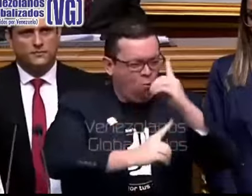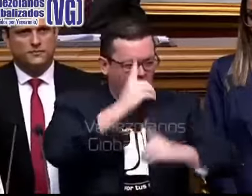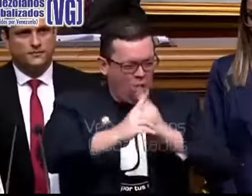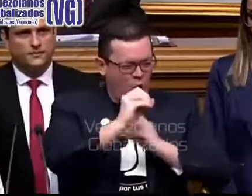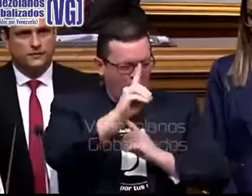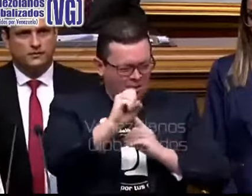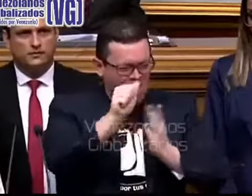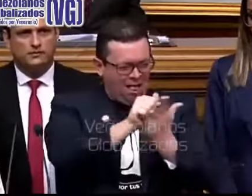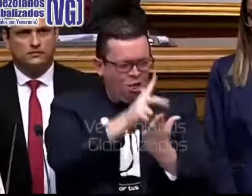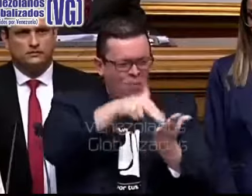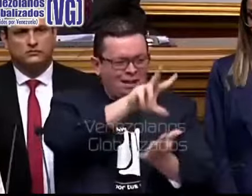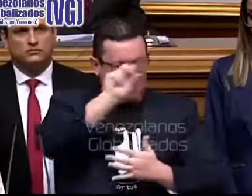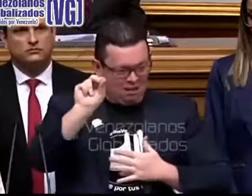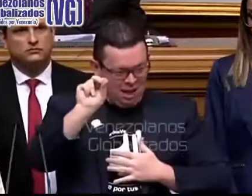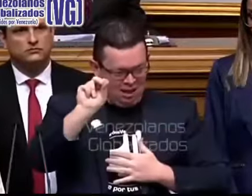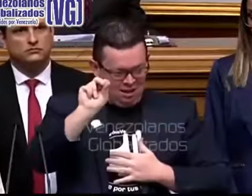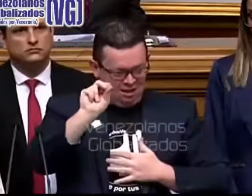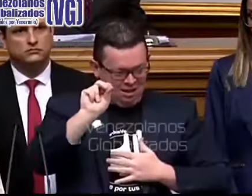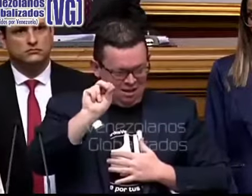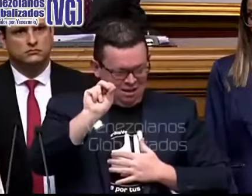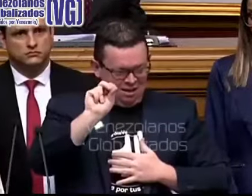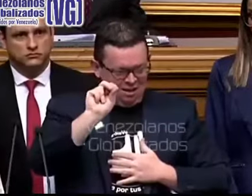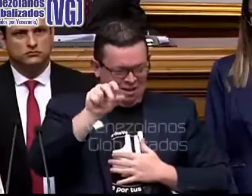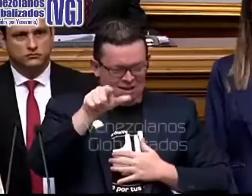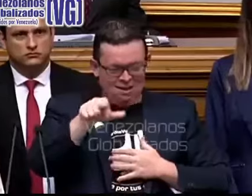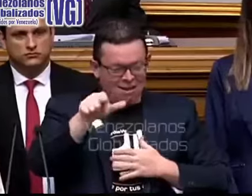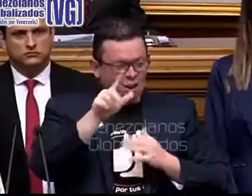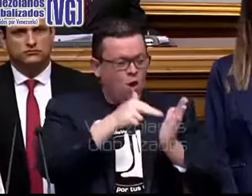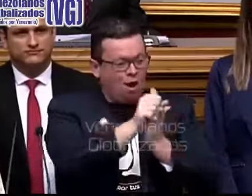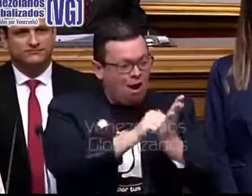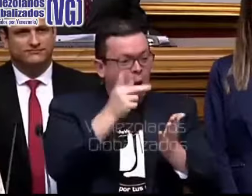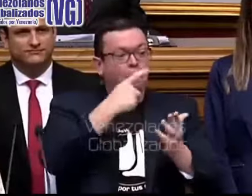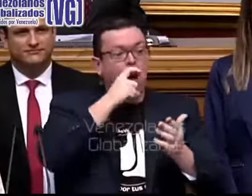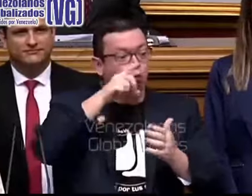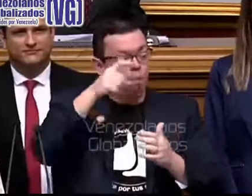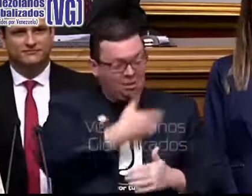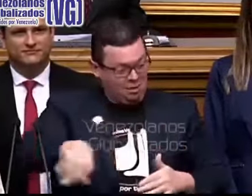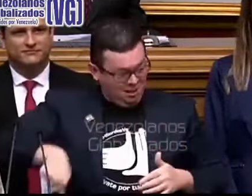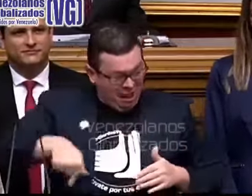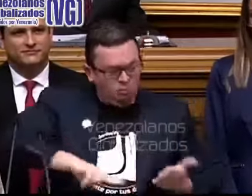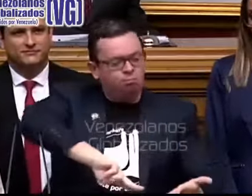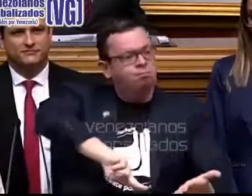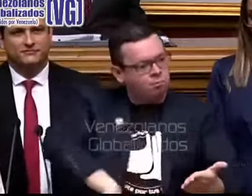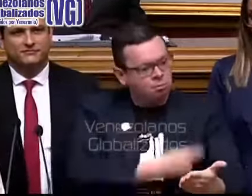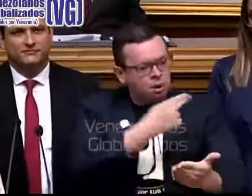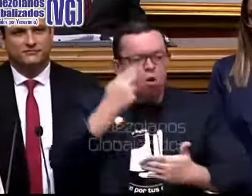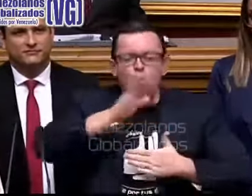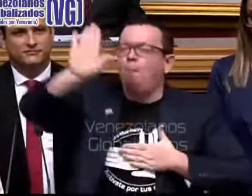universidades para que nosotros podamos adquirir una educación de calidad. Y que el Estado pueda asumir lo que